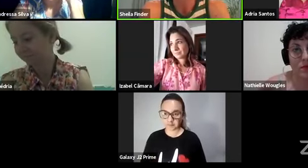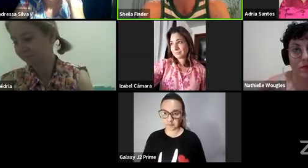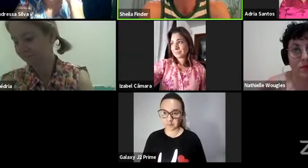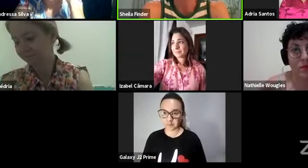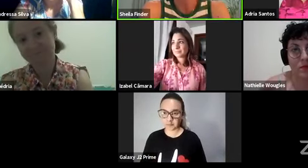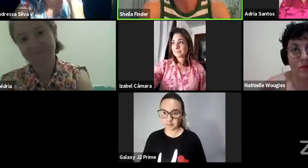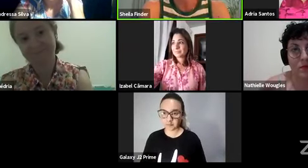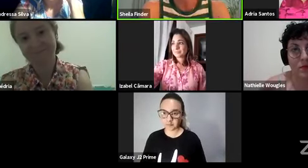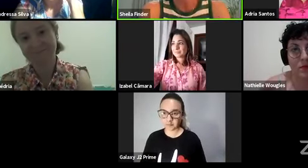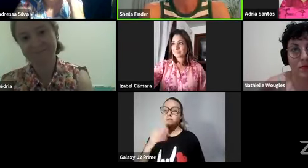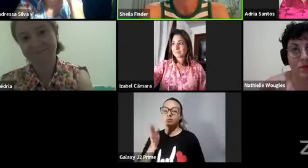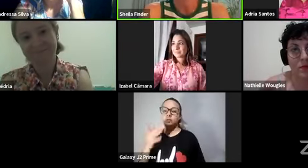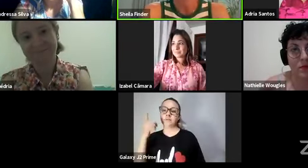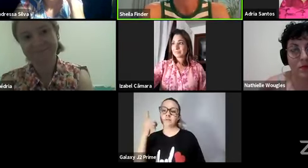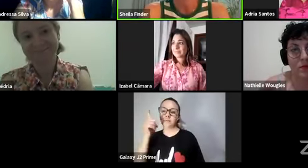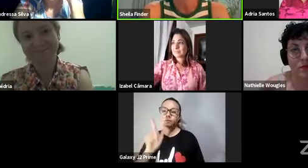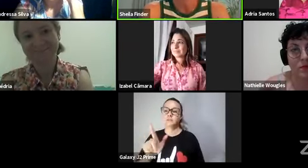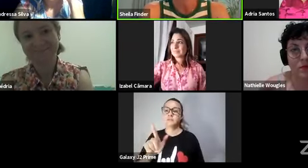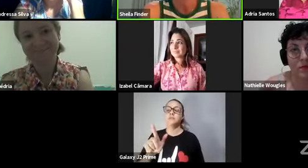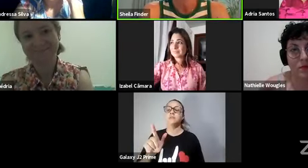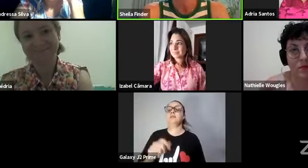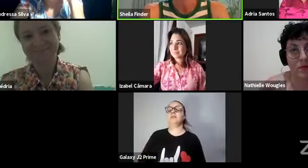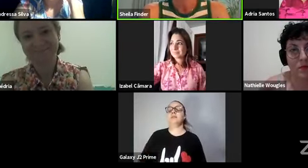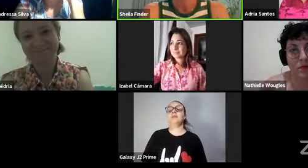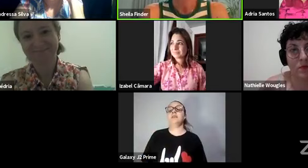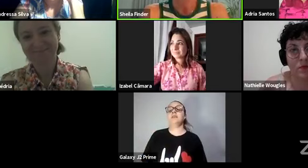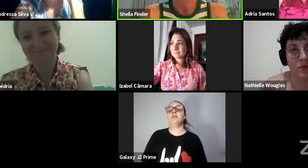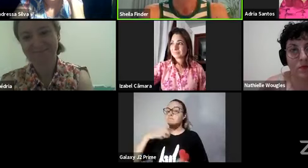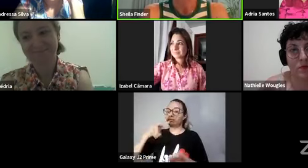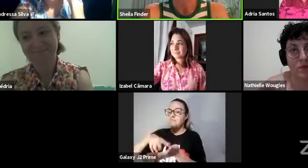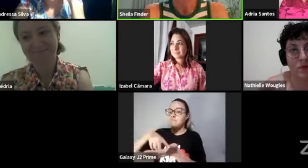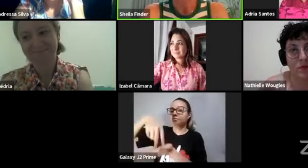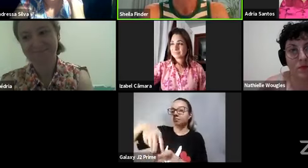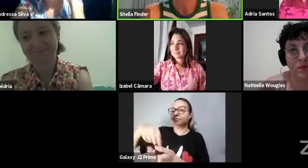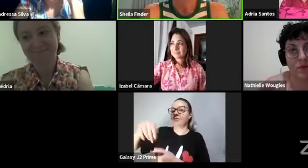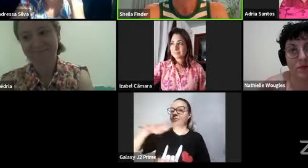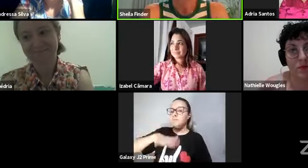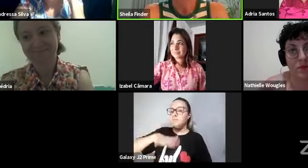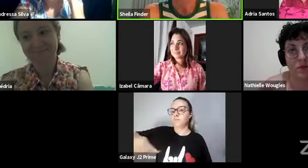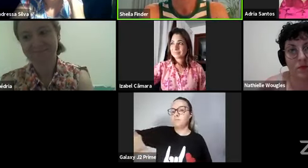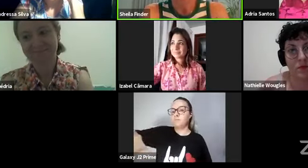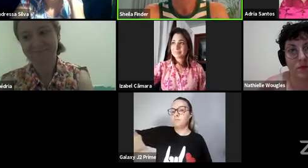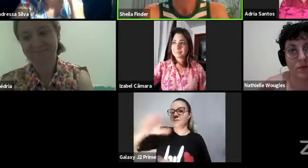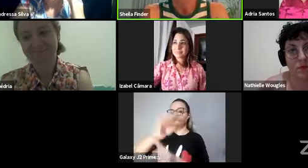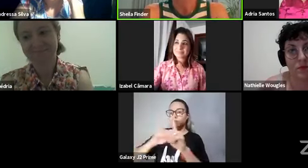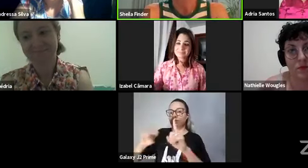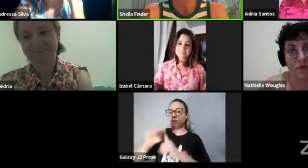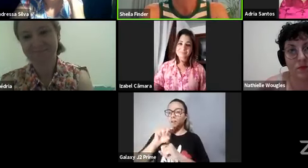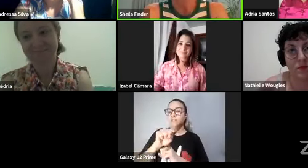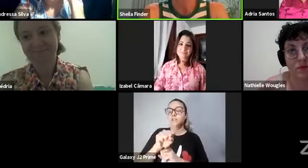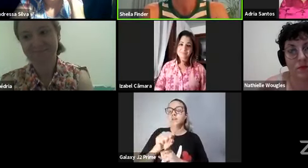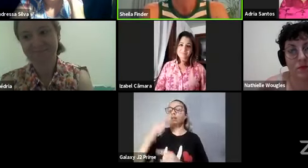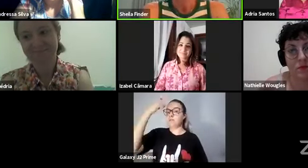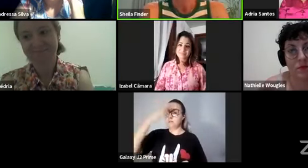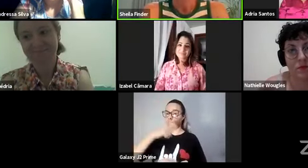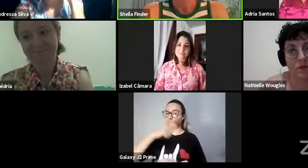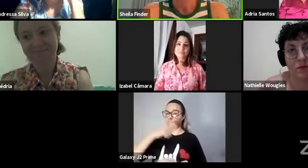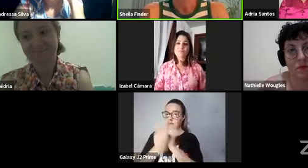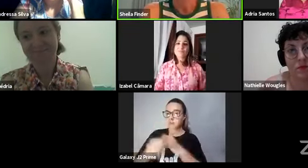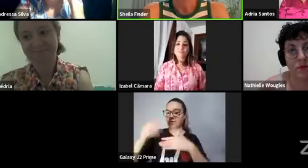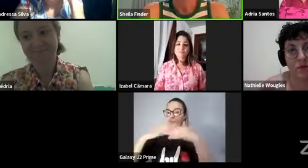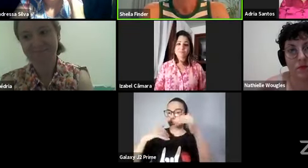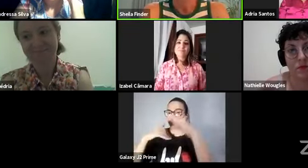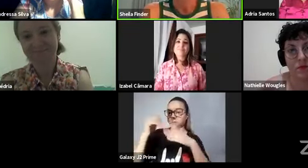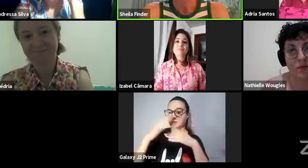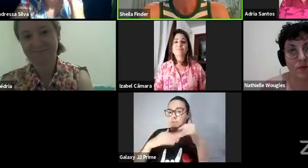consegui adquirir o meu lugar na sociedade, tanto como atleta, profissional, de seleção, onde